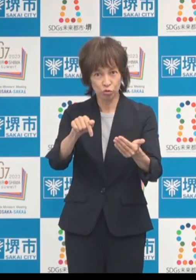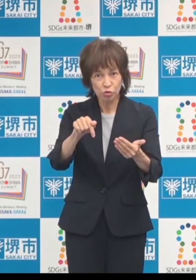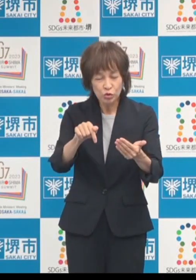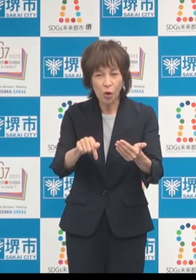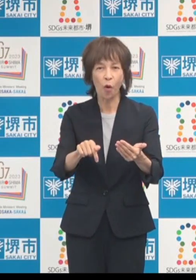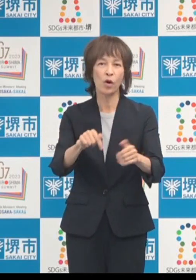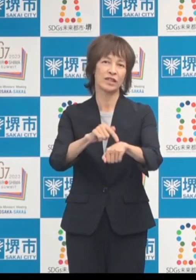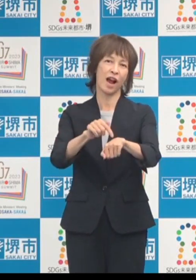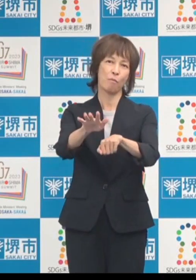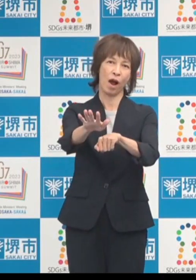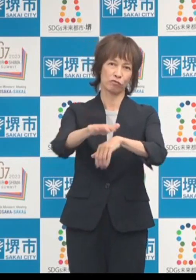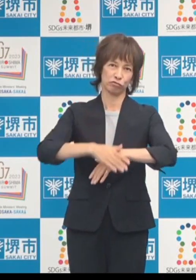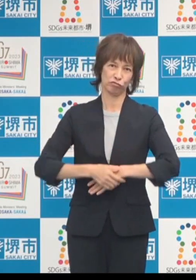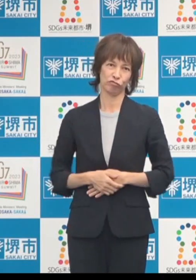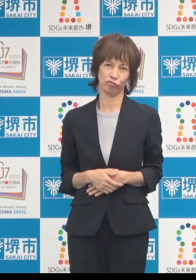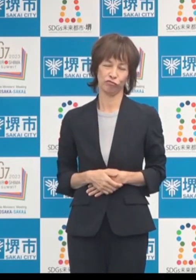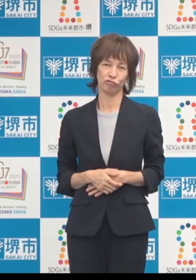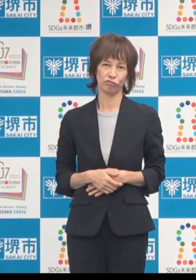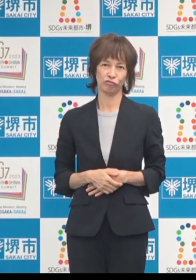けますので、